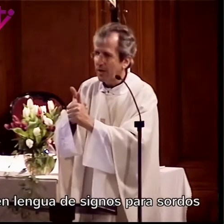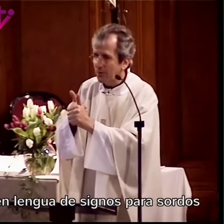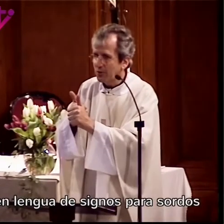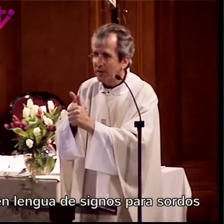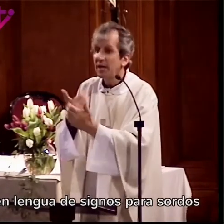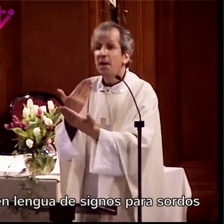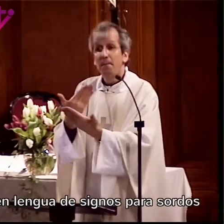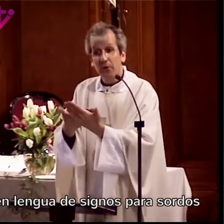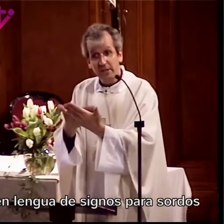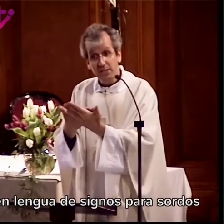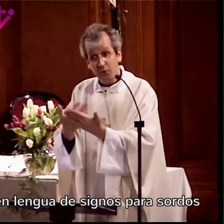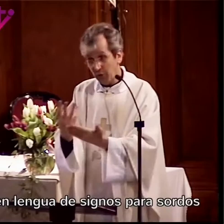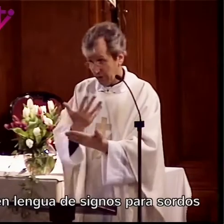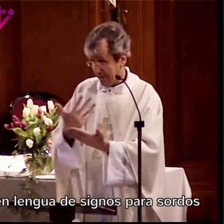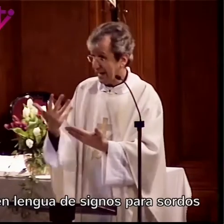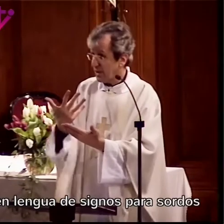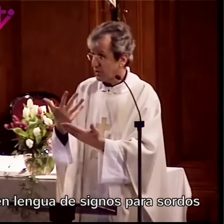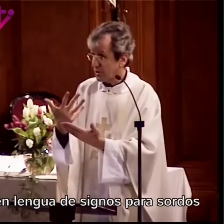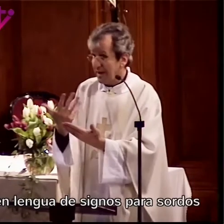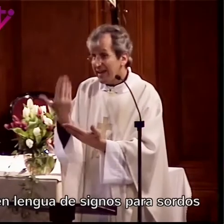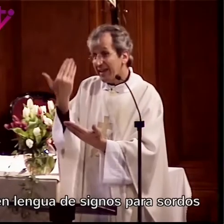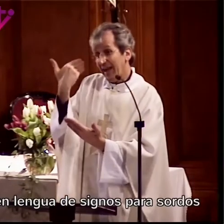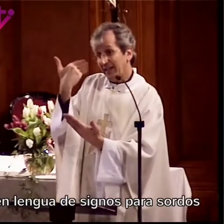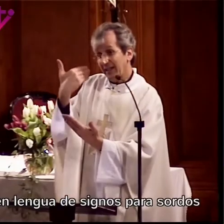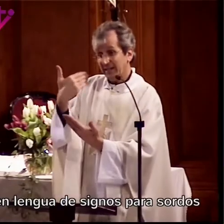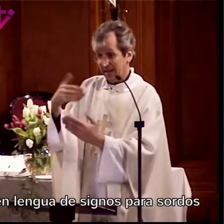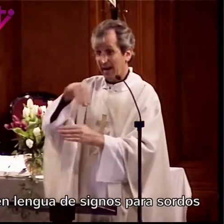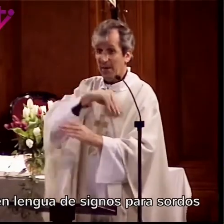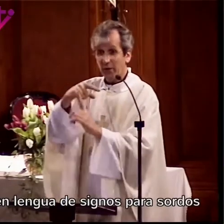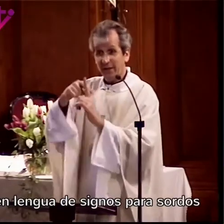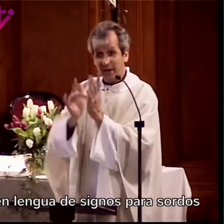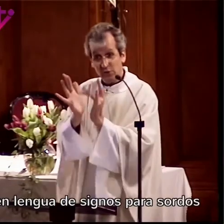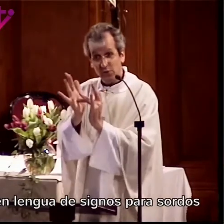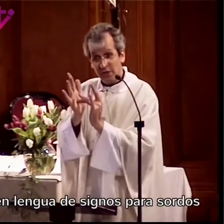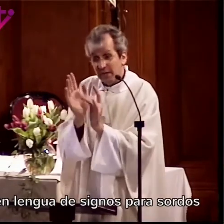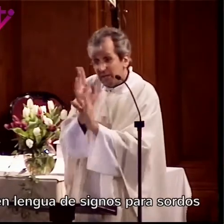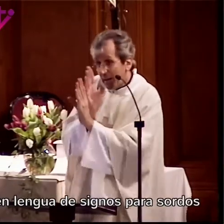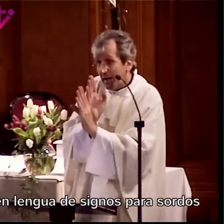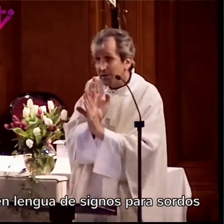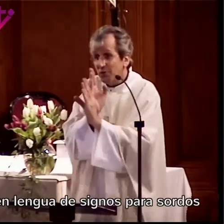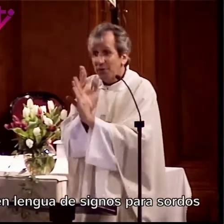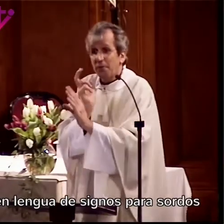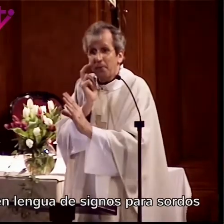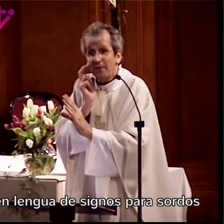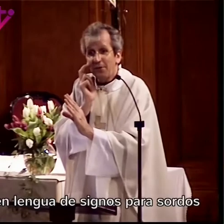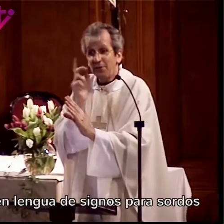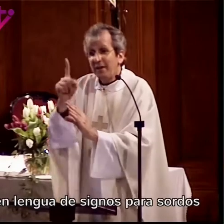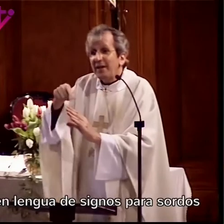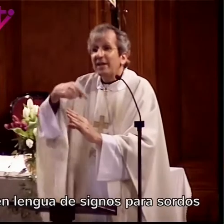apóstoles por el testimonio de aquellos que antes en la muerte de Jesús se habían escondido por miedo y que